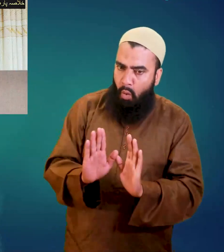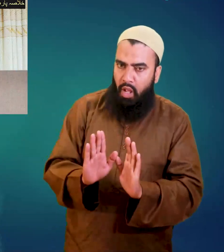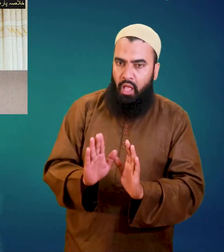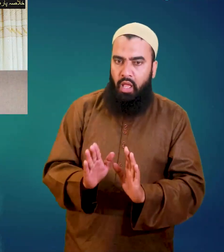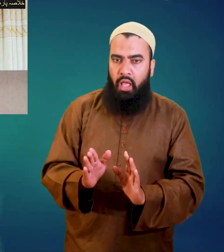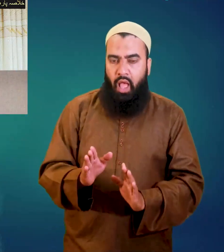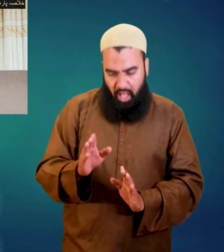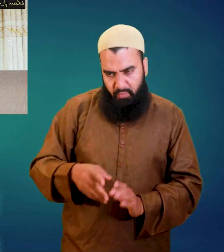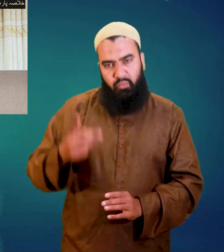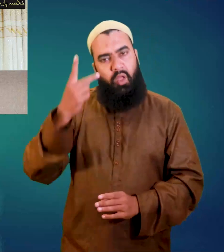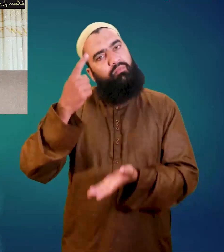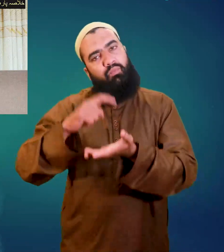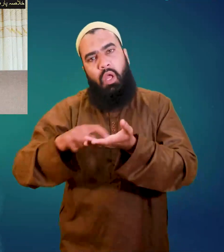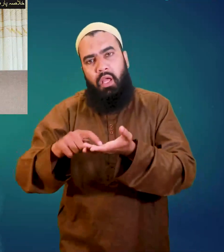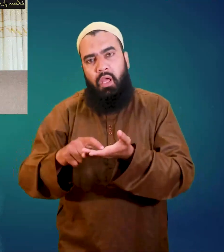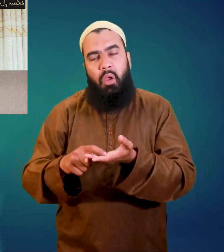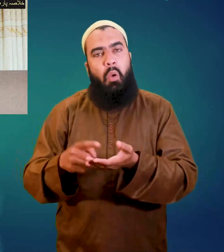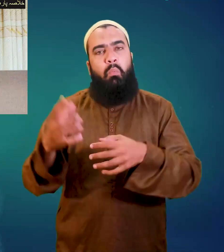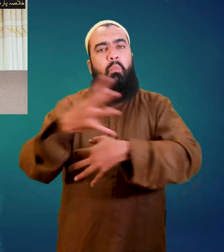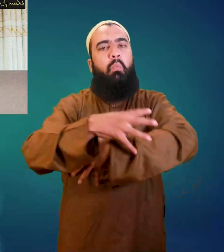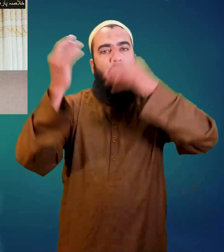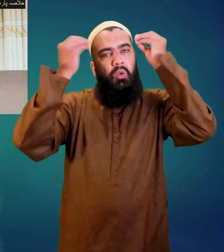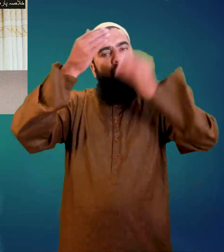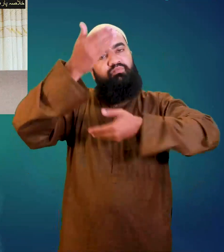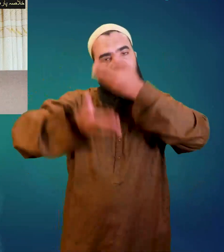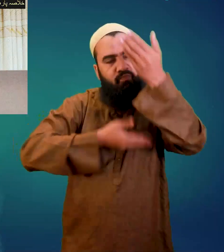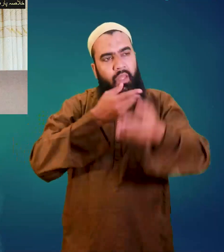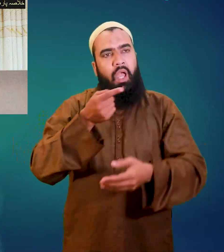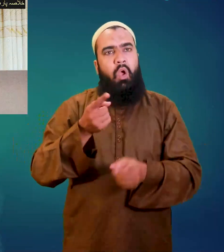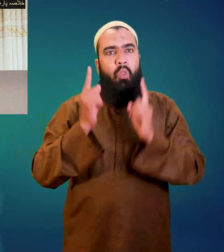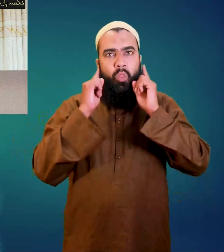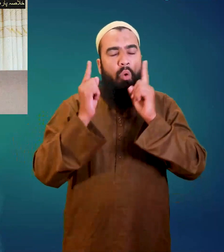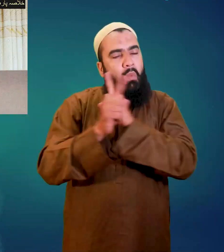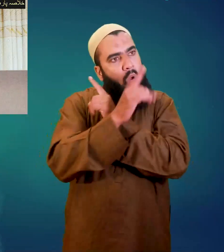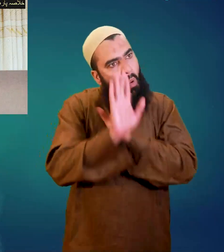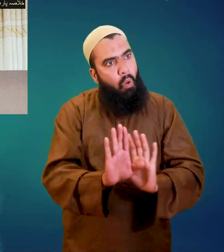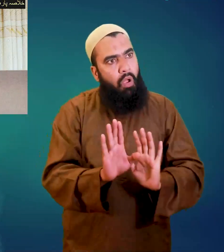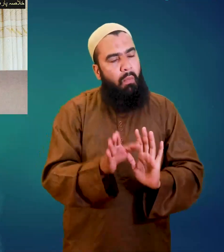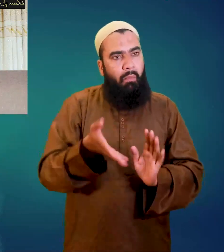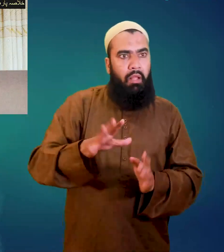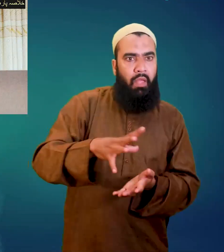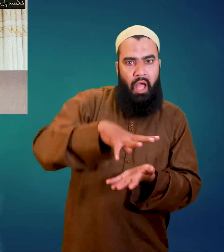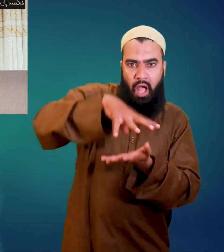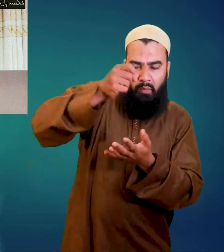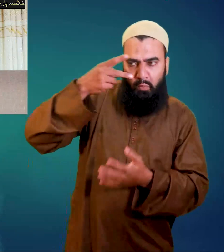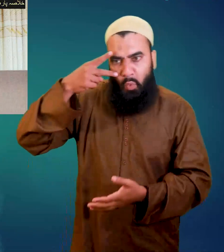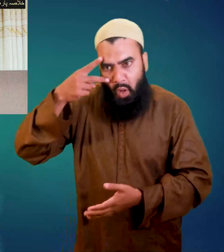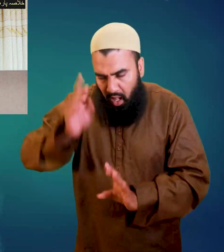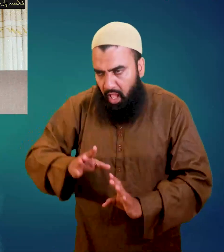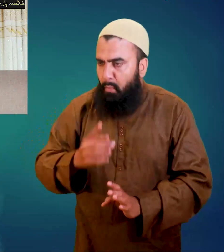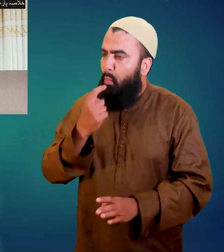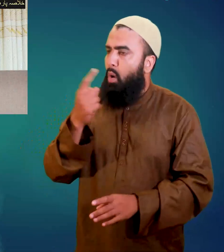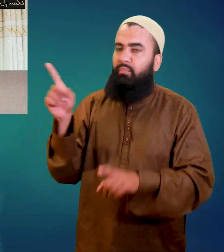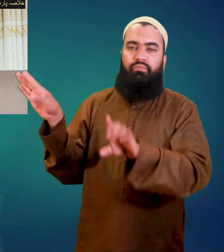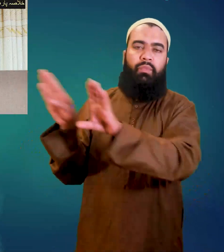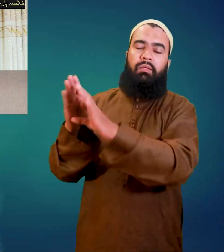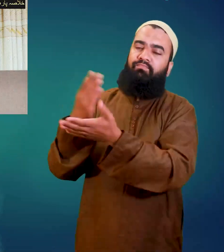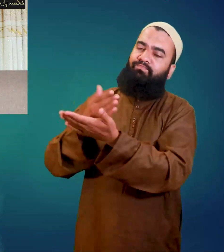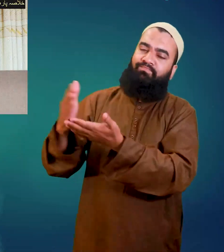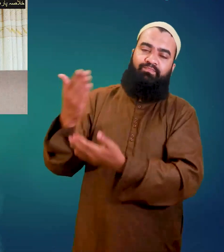کہ توبہ کے بعد بھی اس کی شہادت قبول نہیں کی جائے گی، البتہ اس کا گناہ معاف ہو جائے گا۔